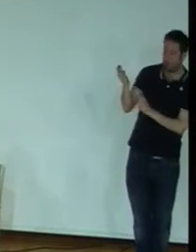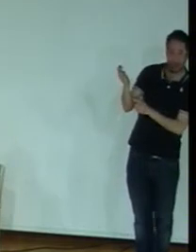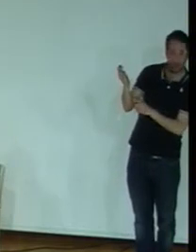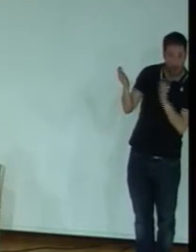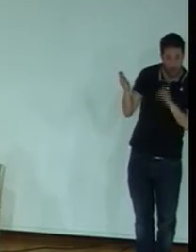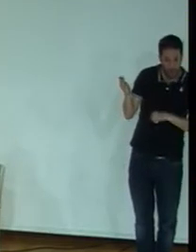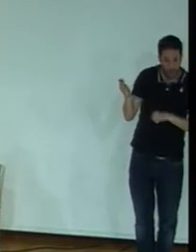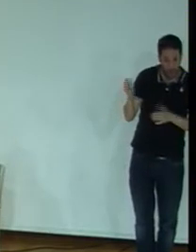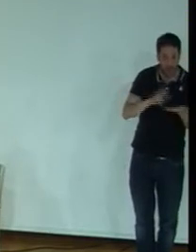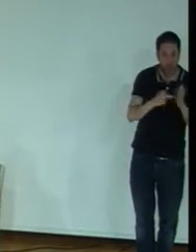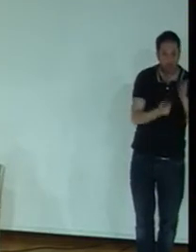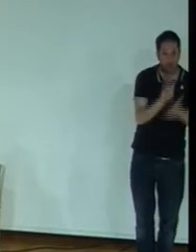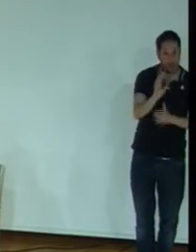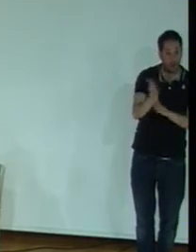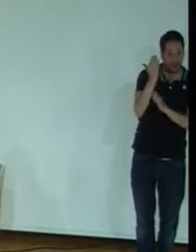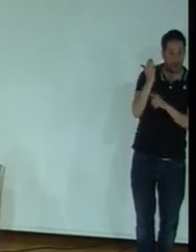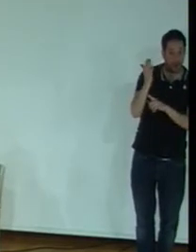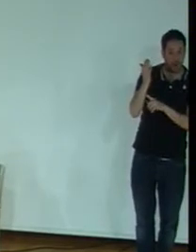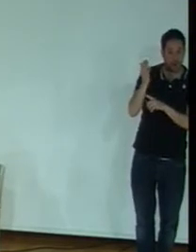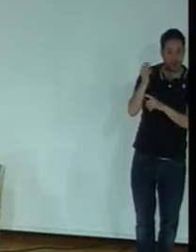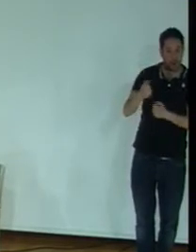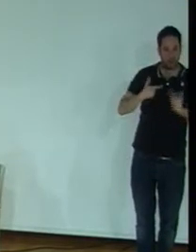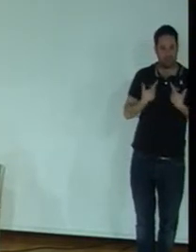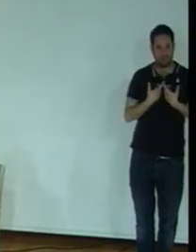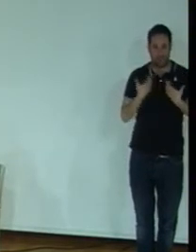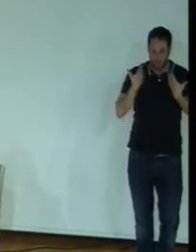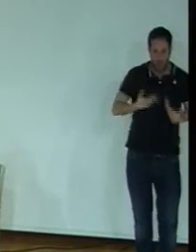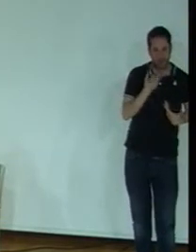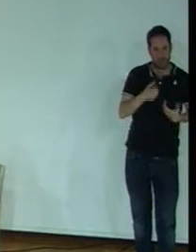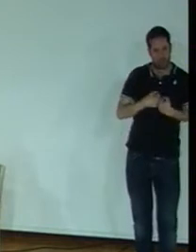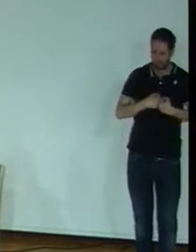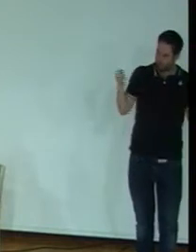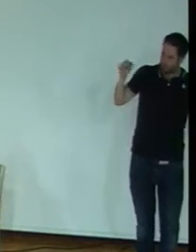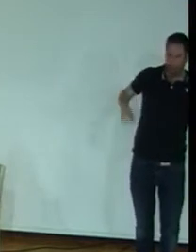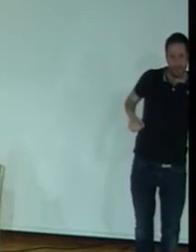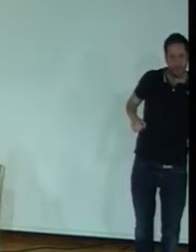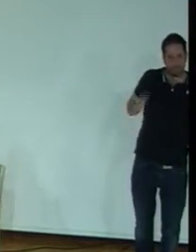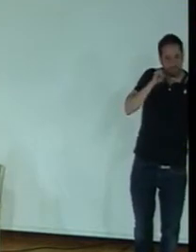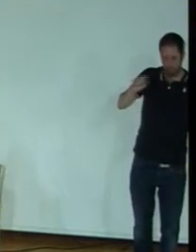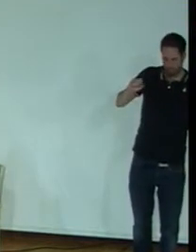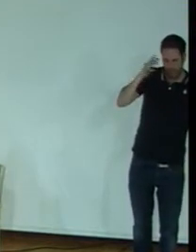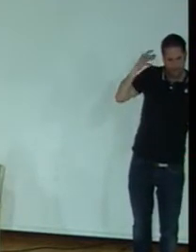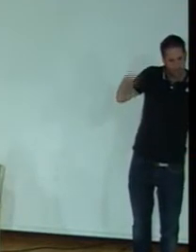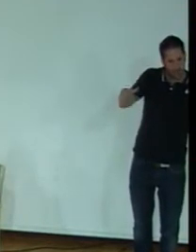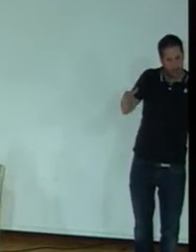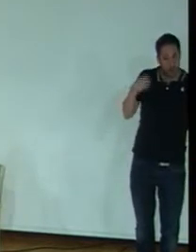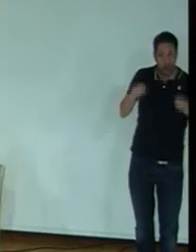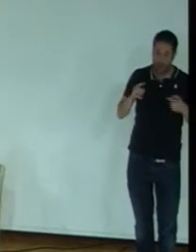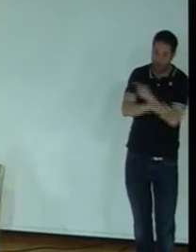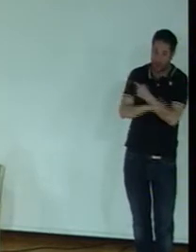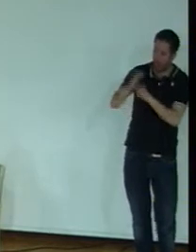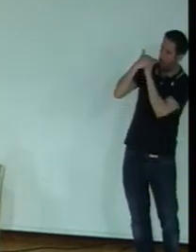être, en quoi cette technologie peut-elle nous émanciper en tant que citoyen, en tant que collectif, et dans quelle mesure elle peut nous